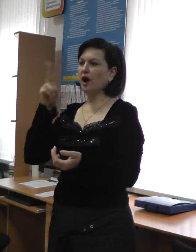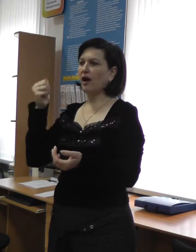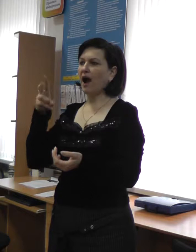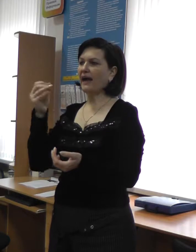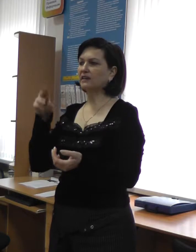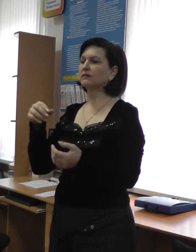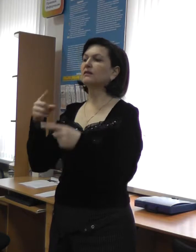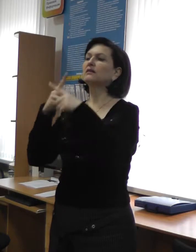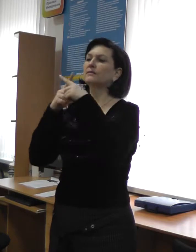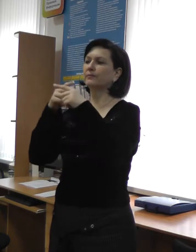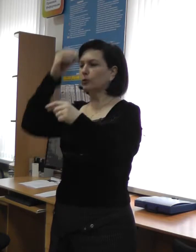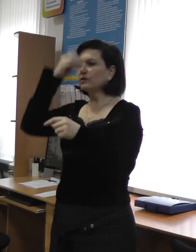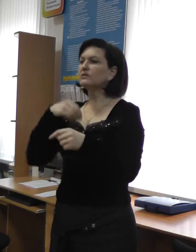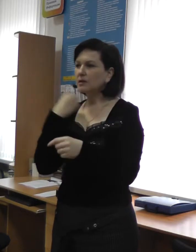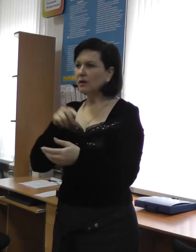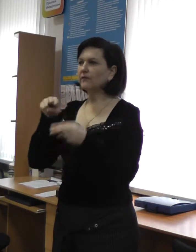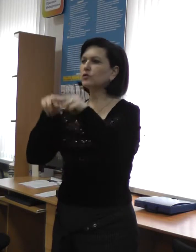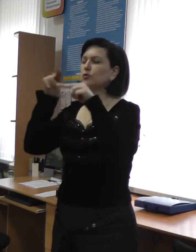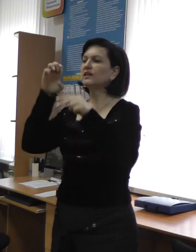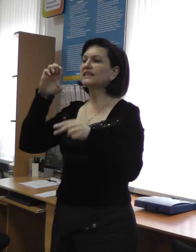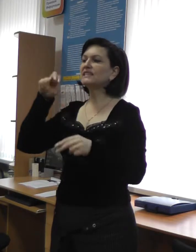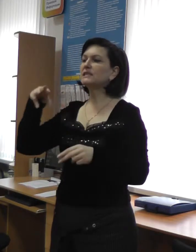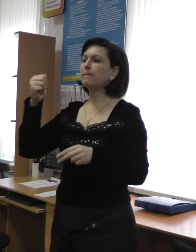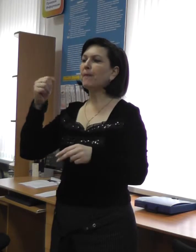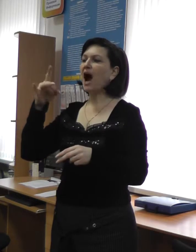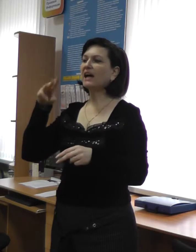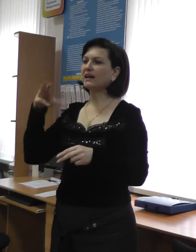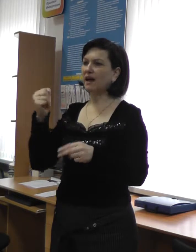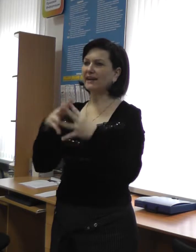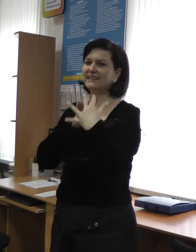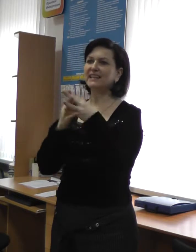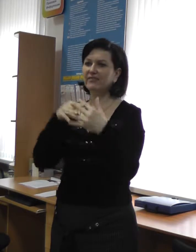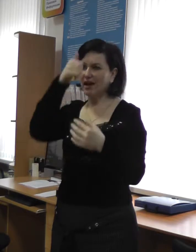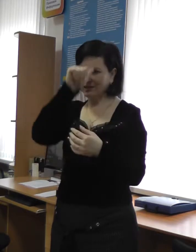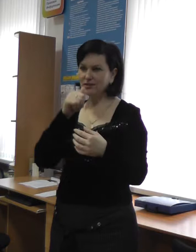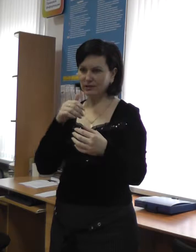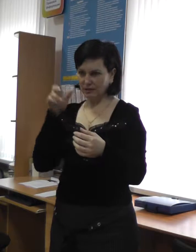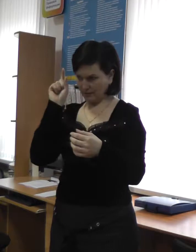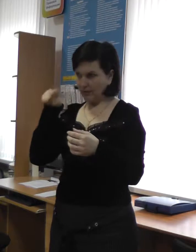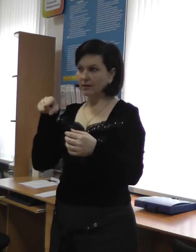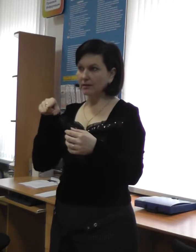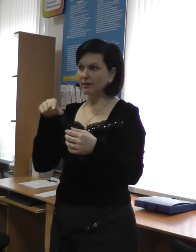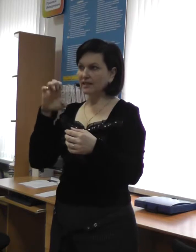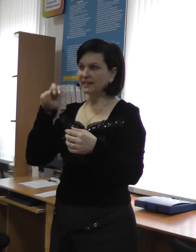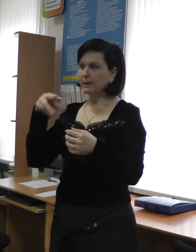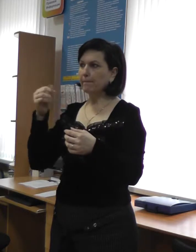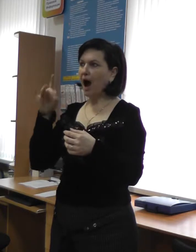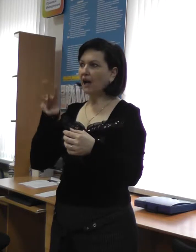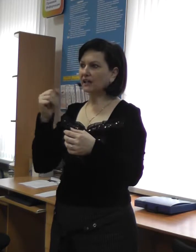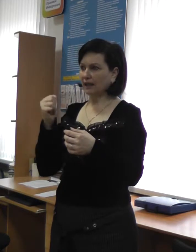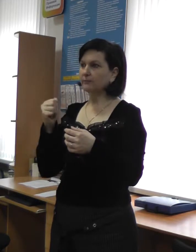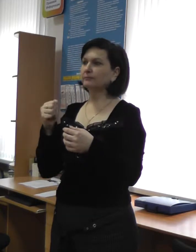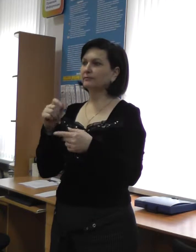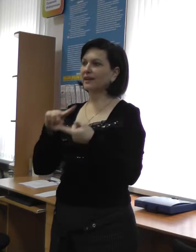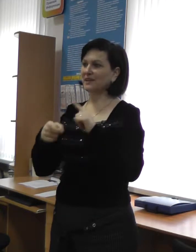строительство церквей в Карачаево-Черкесском селе Спарта, на территории Ставропольского строительного техникума, ну вот здесь